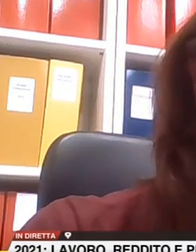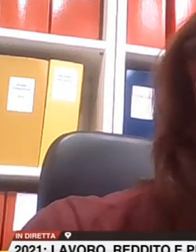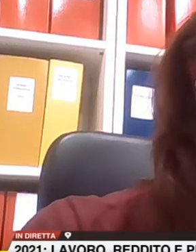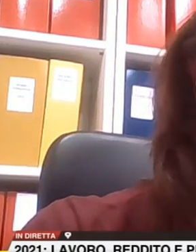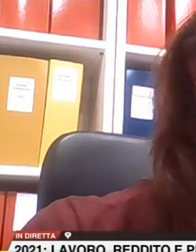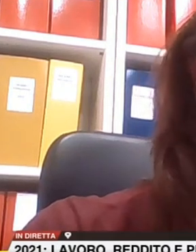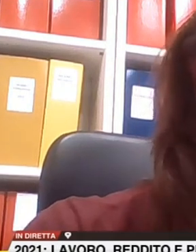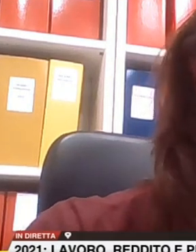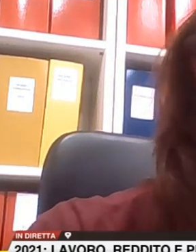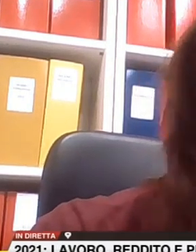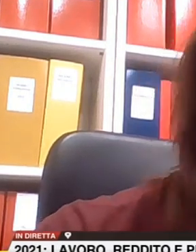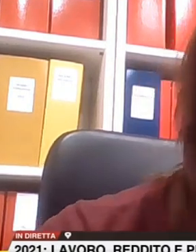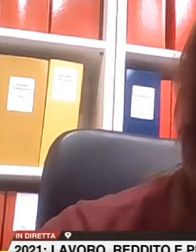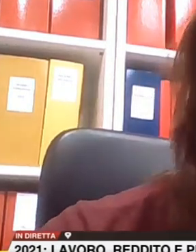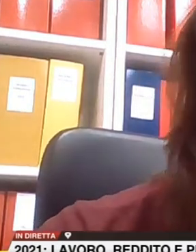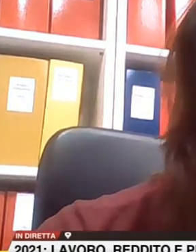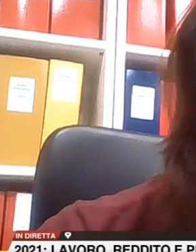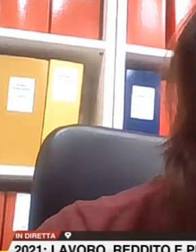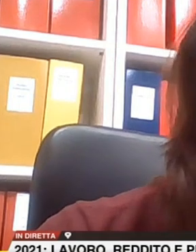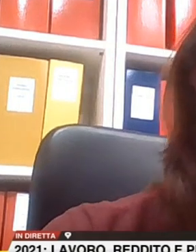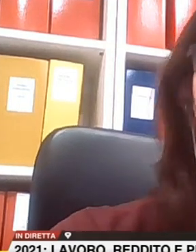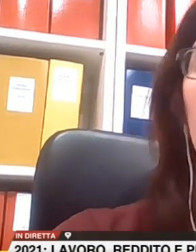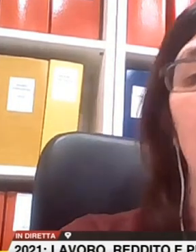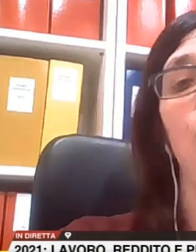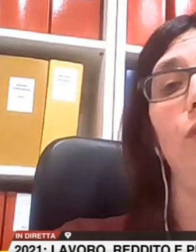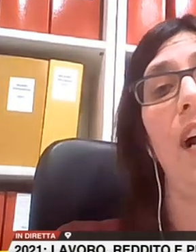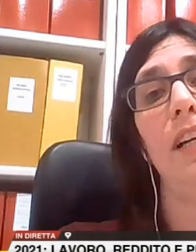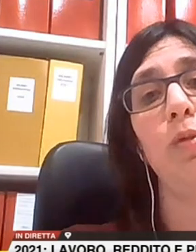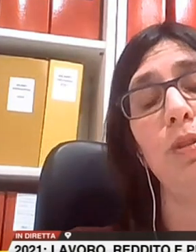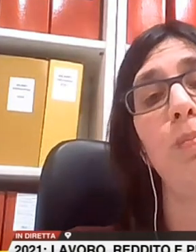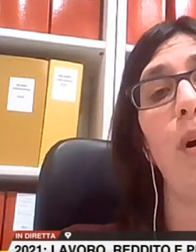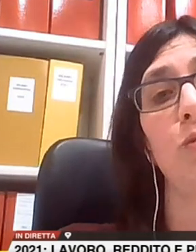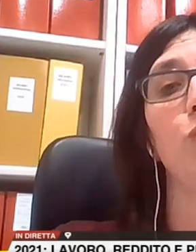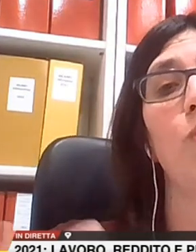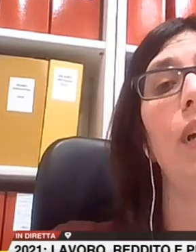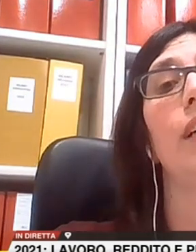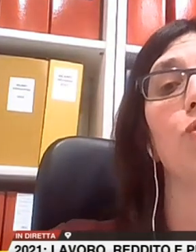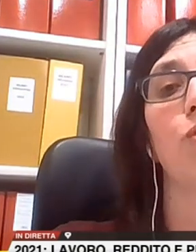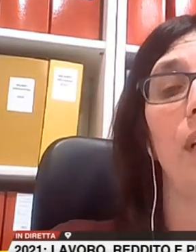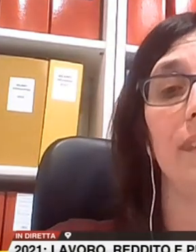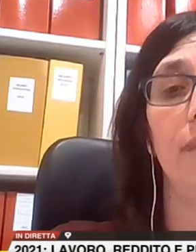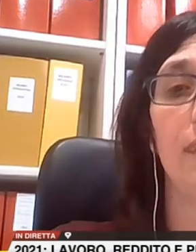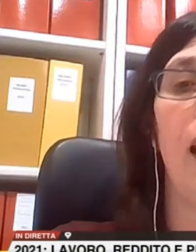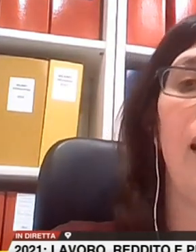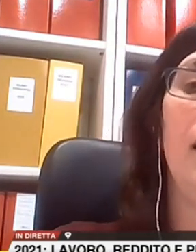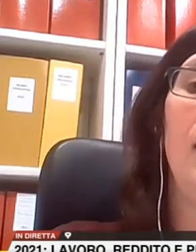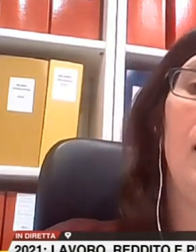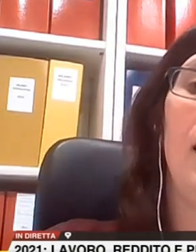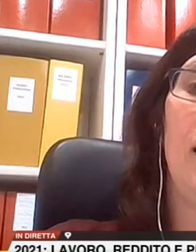su novembre con una giornata dove si guarderà il futuro della CGIL, quindi un po' tutte quelle che sono le